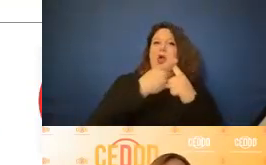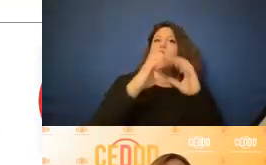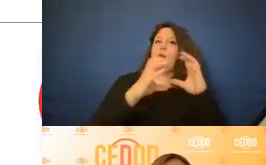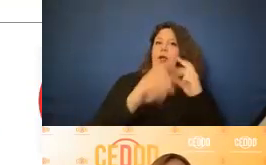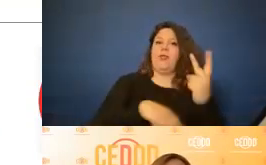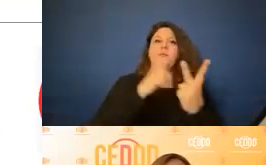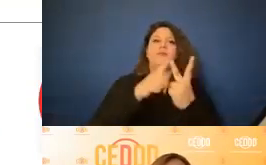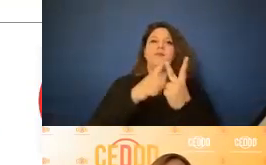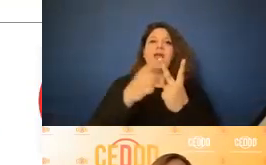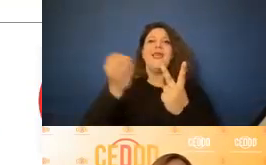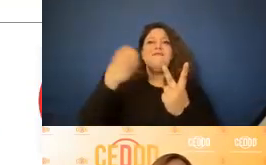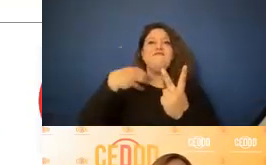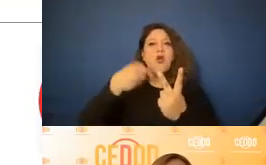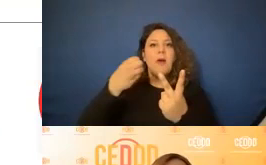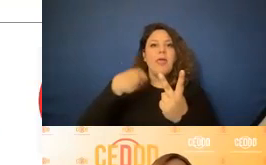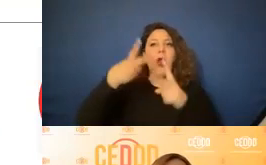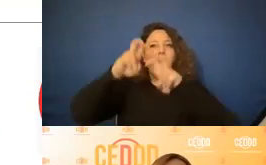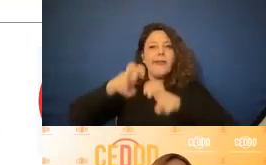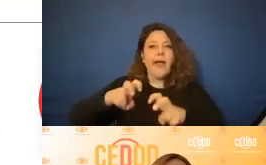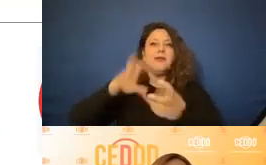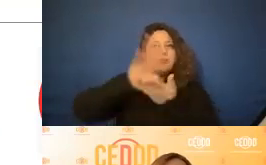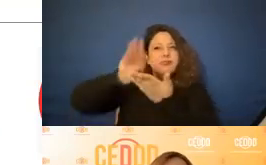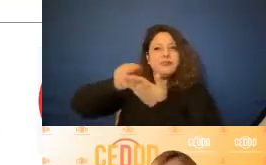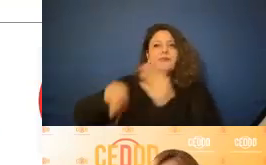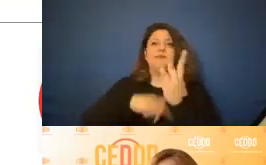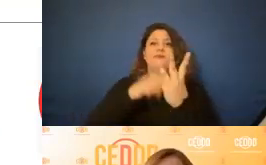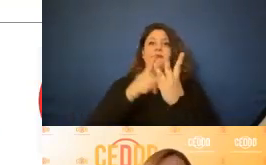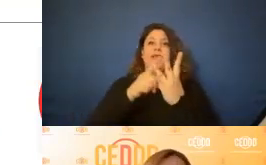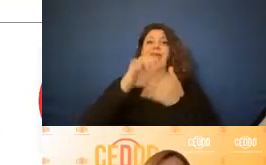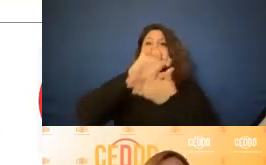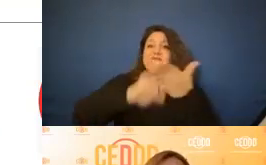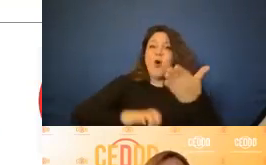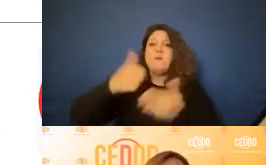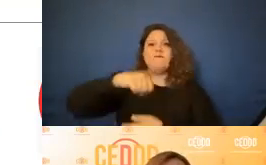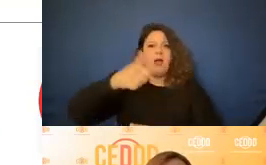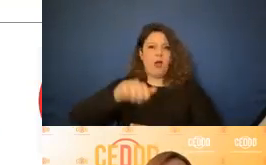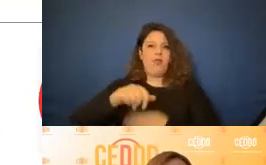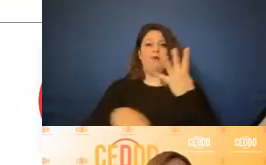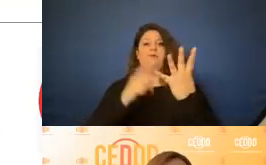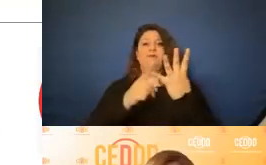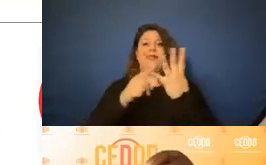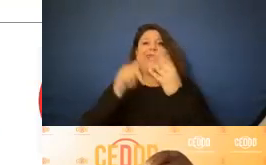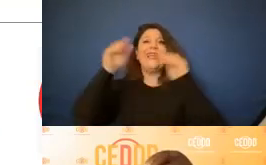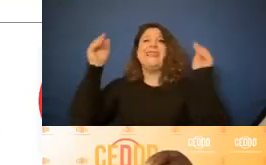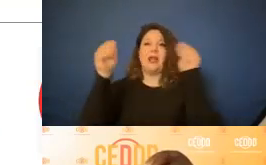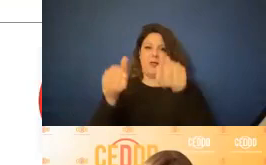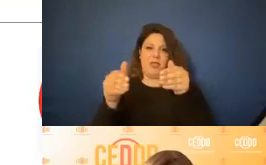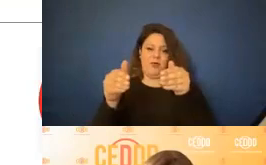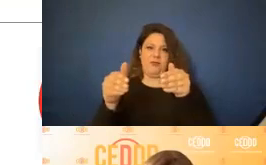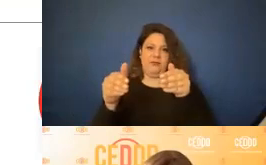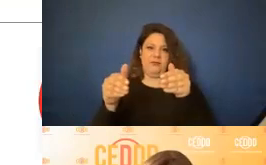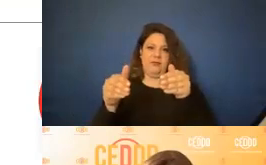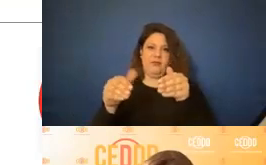de la información y análisis, informe y valoración, alcance e intervención, para poder definir si exactamente